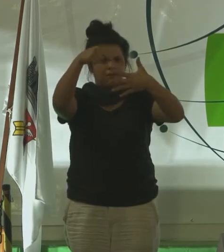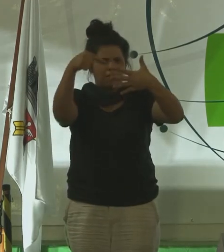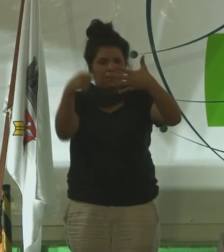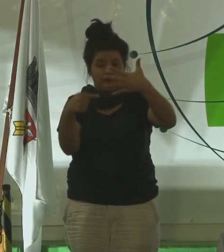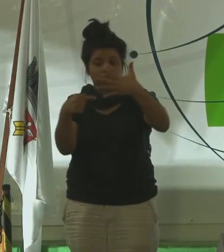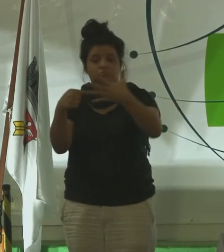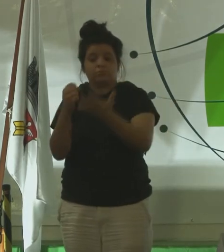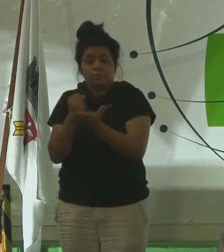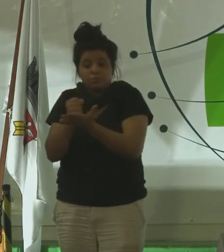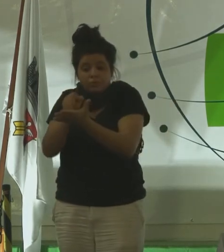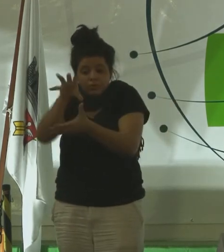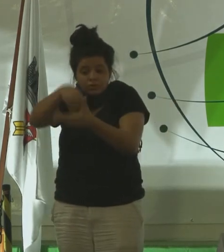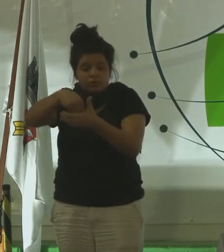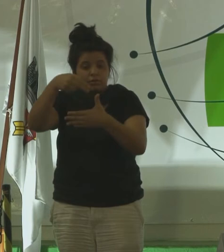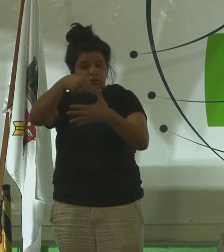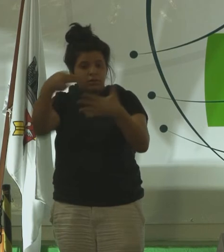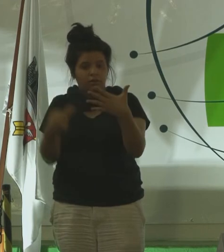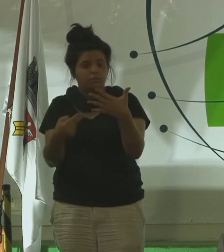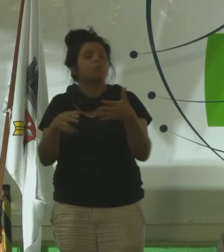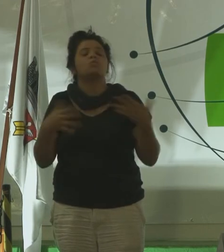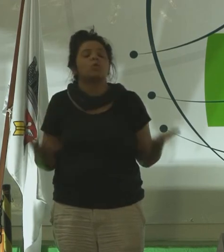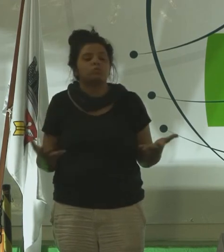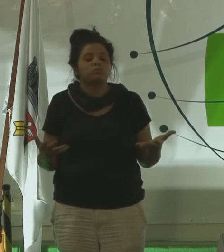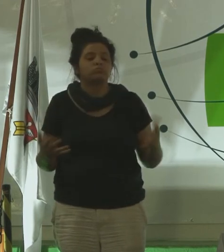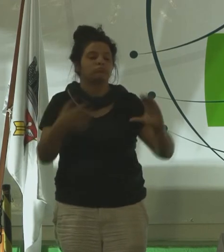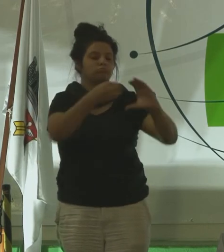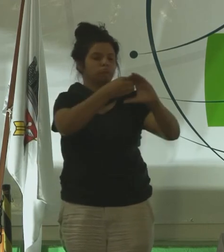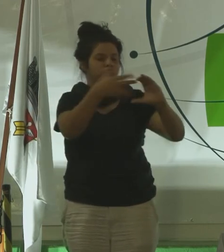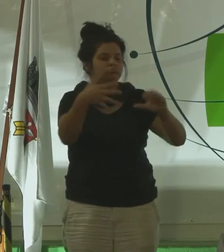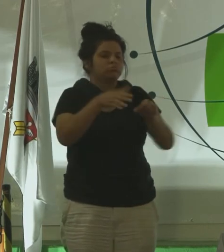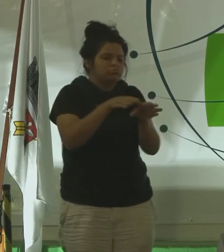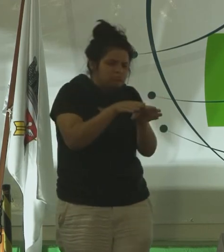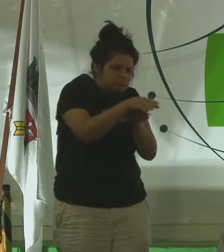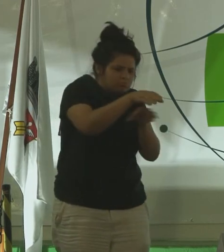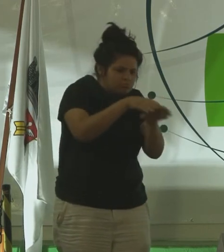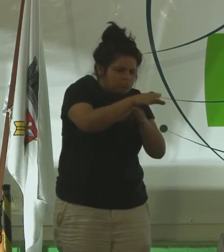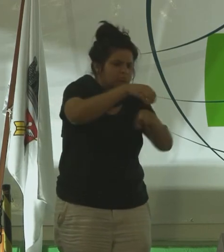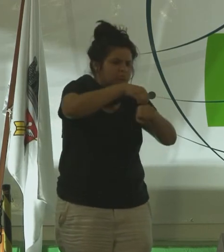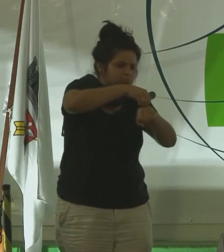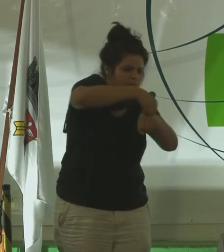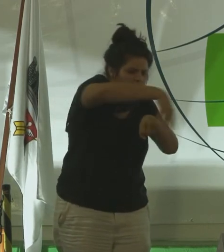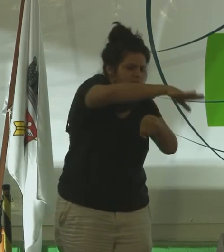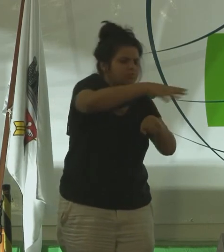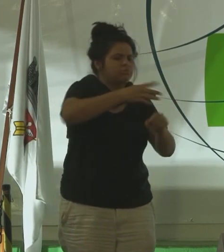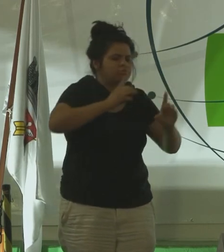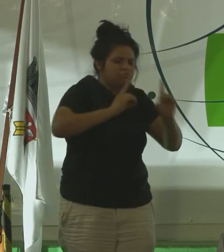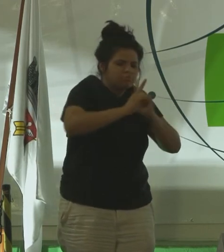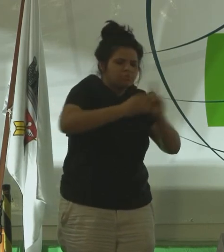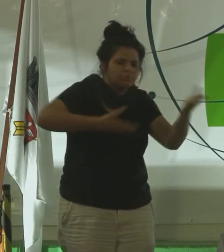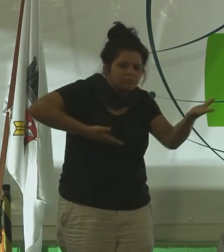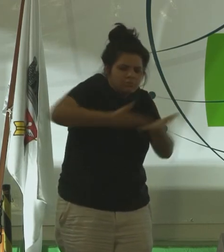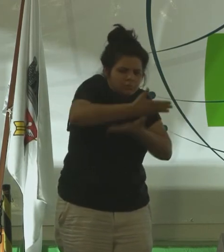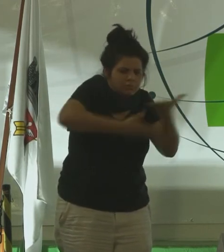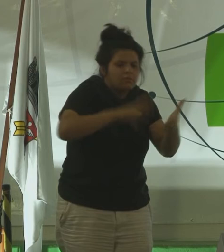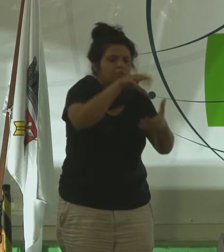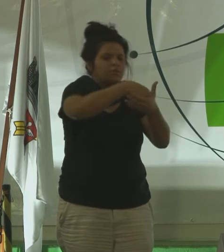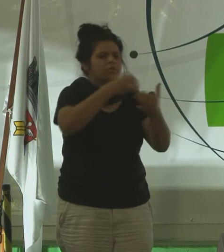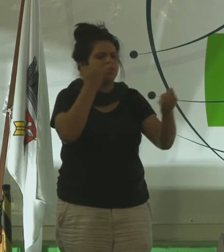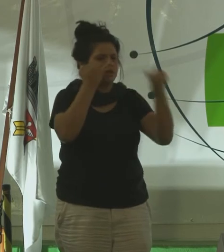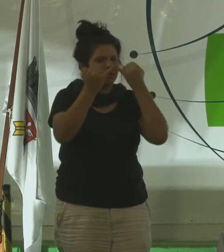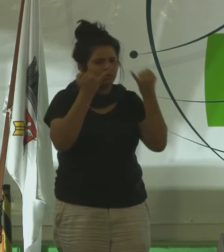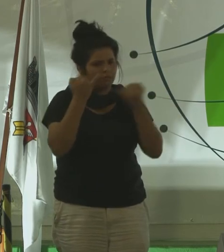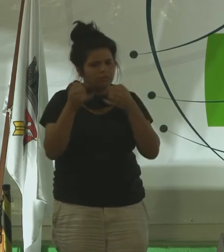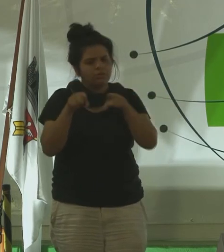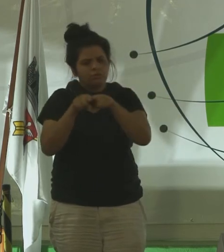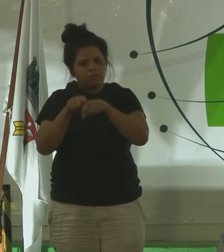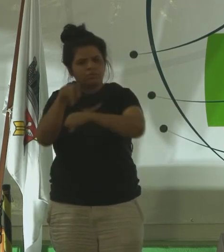específica? Atualmente, acolher o aluno, orientar, dialogar, apoiar e contribuir para o processo de formação da equipe pedagógica.